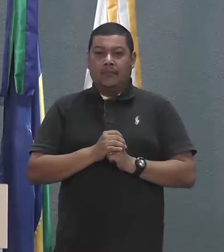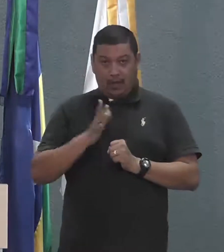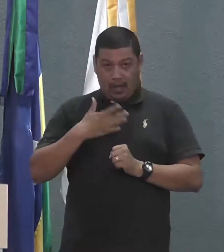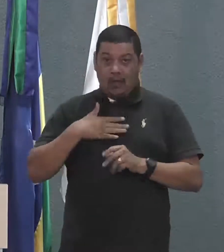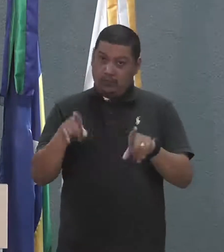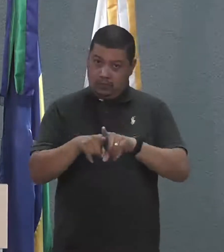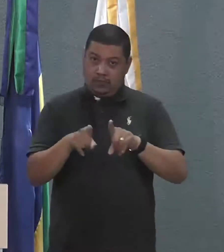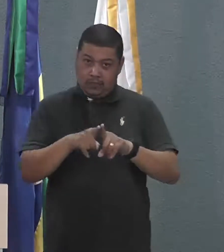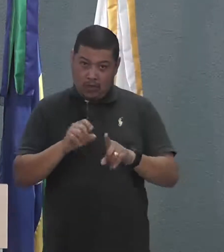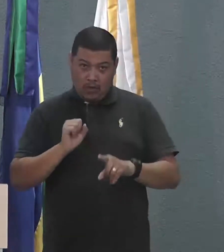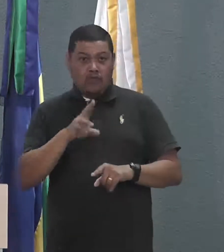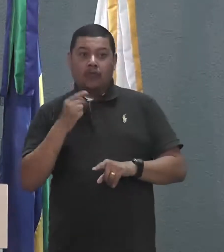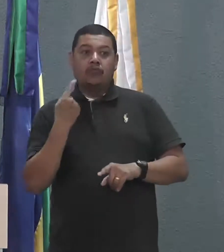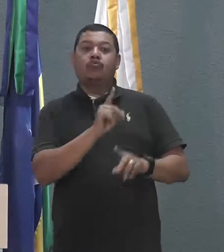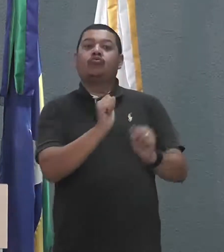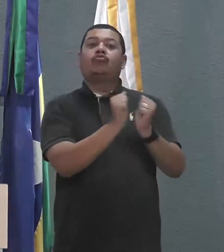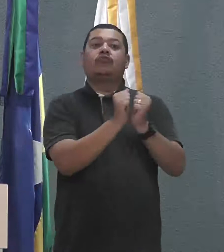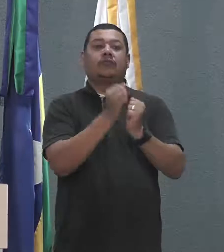obras.